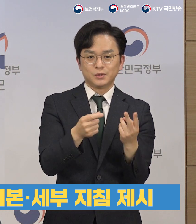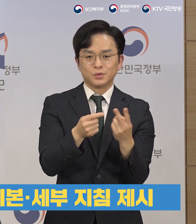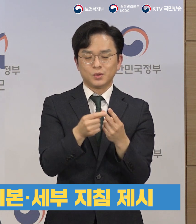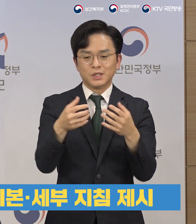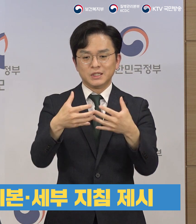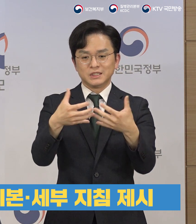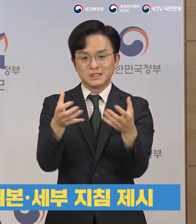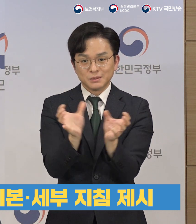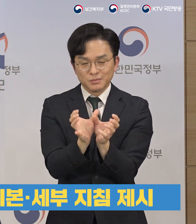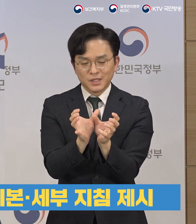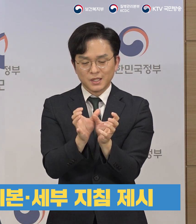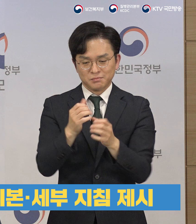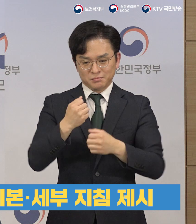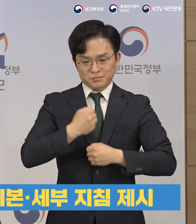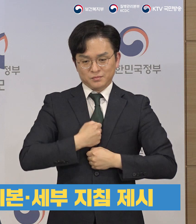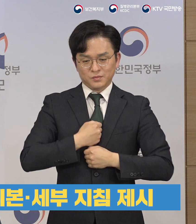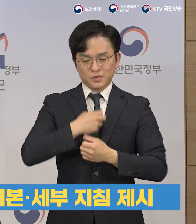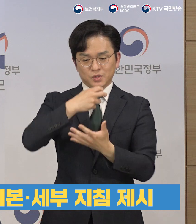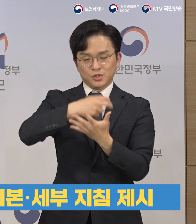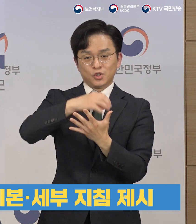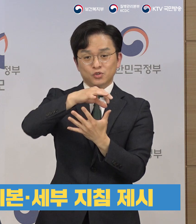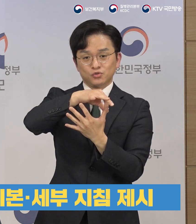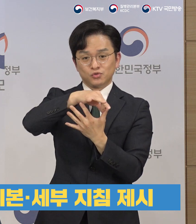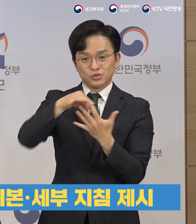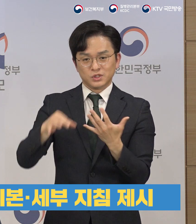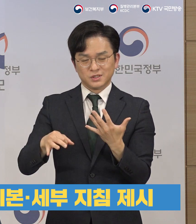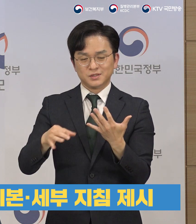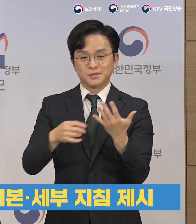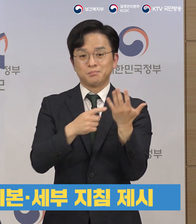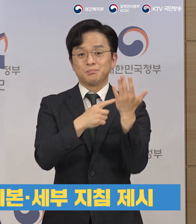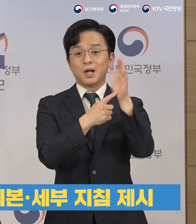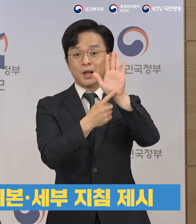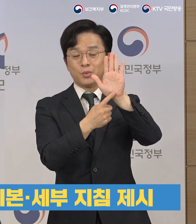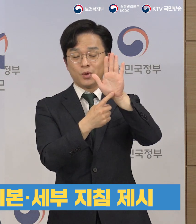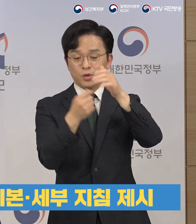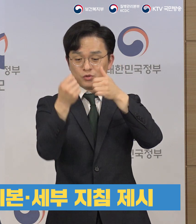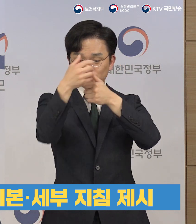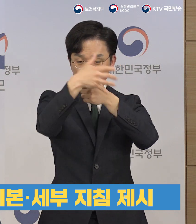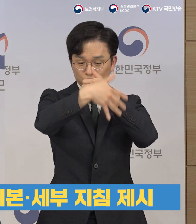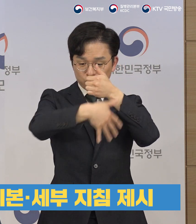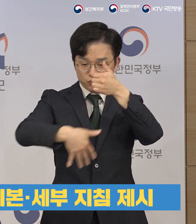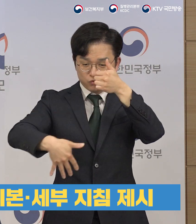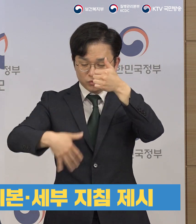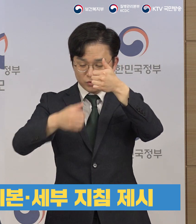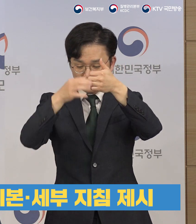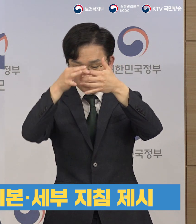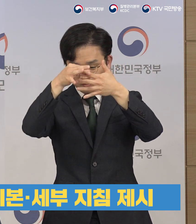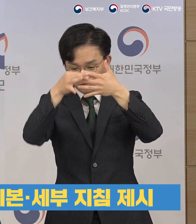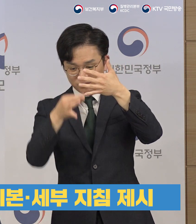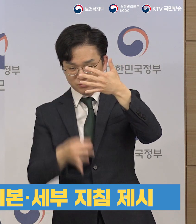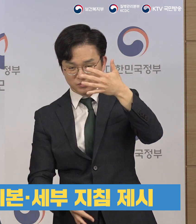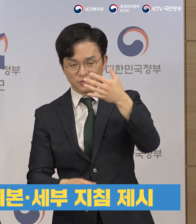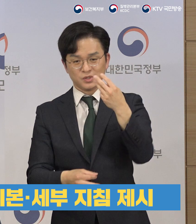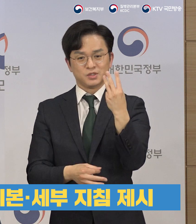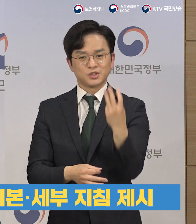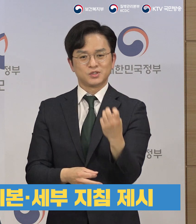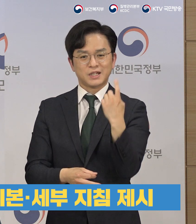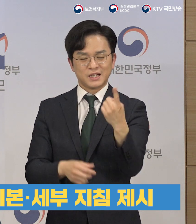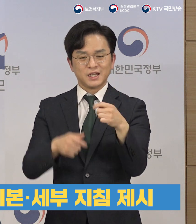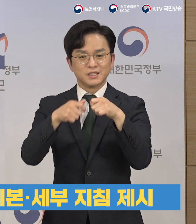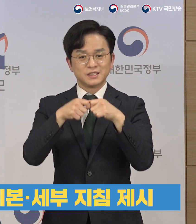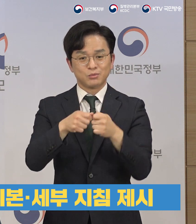개인은 생활 반응을 위한 5대 기본 수치과 4대 보조 수칙 집단의 생활 박력을 위한